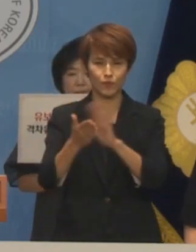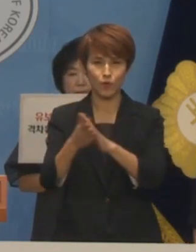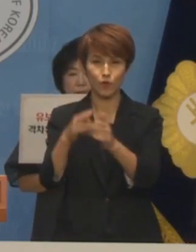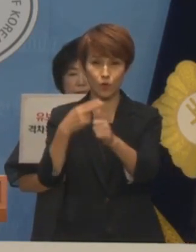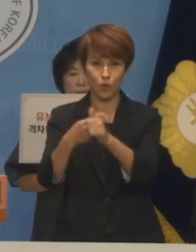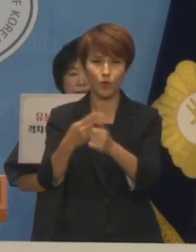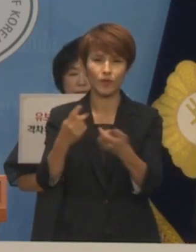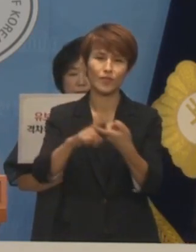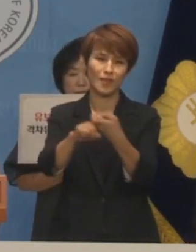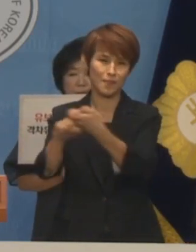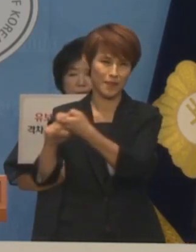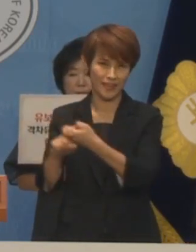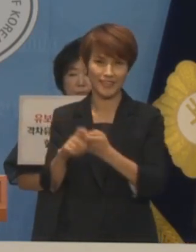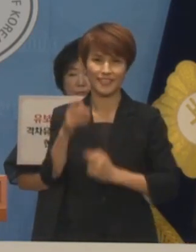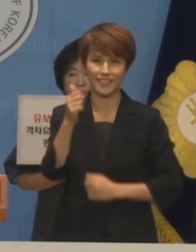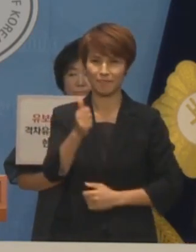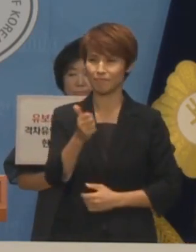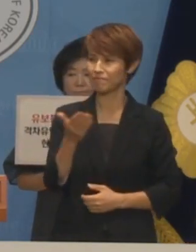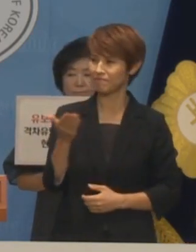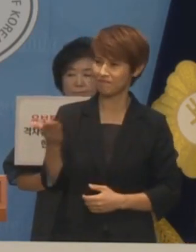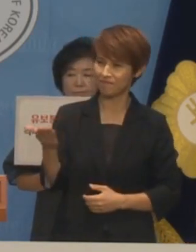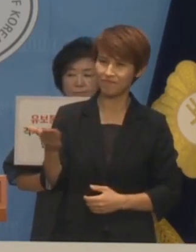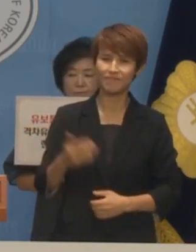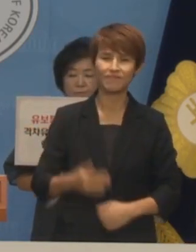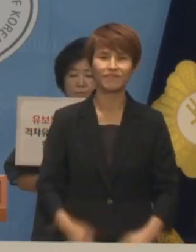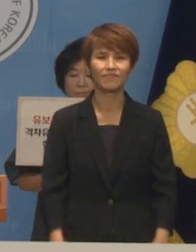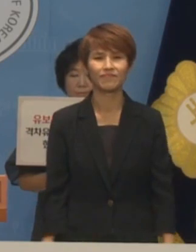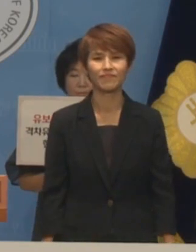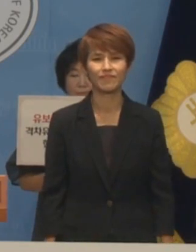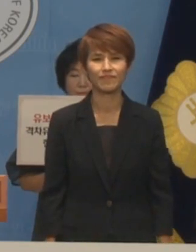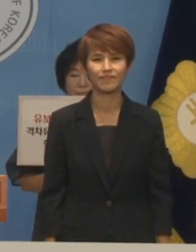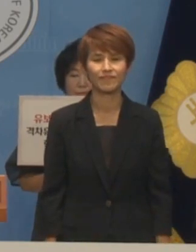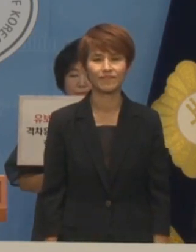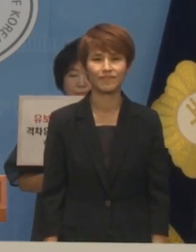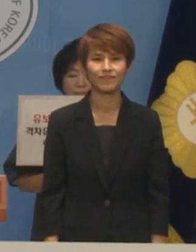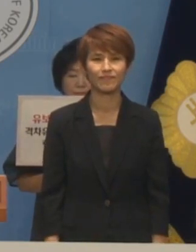한국국공립유치원교원 총연합회 이경미 회장님 참석하셨습니다.